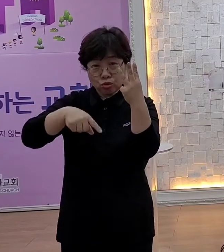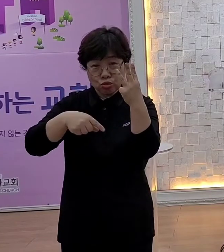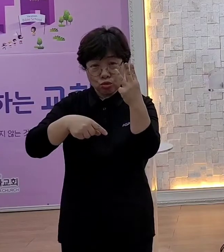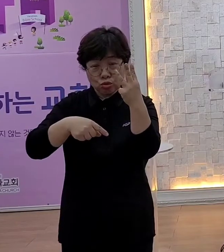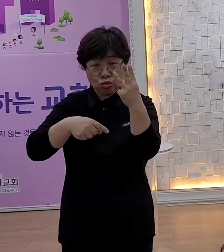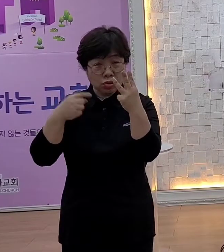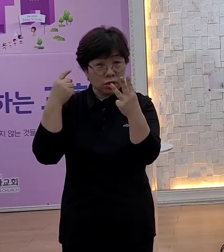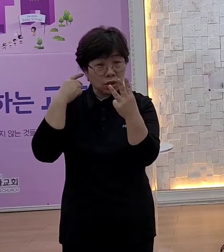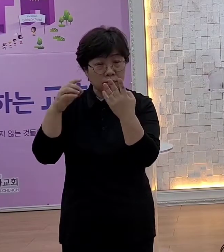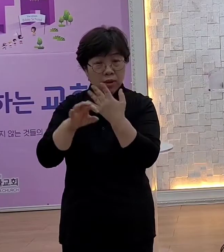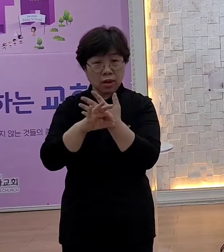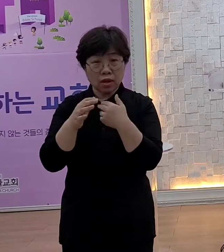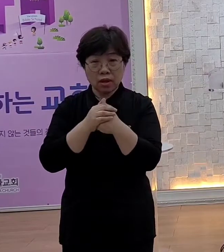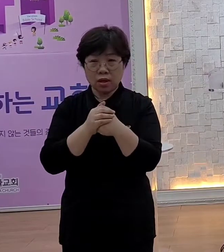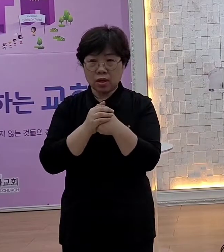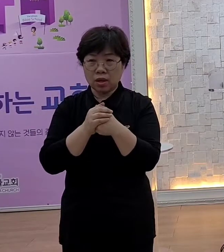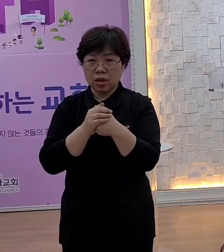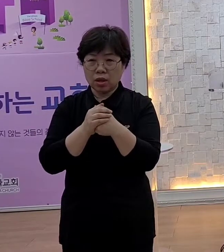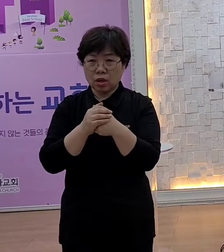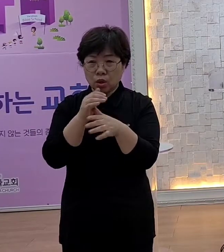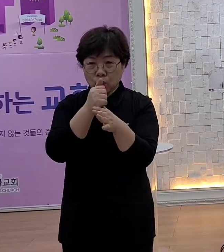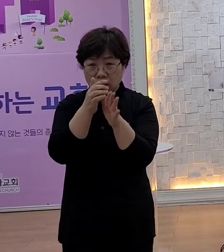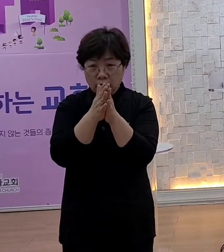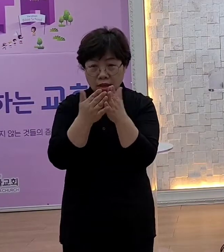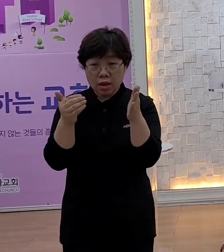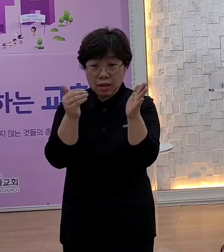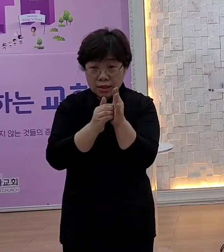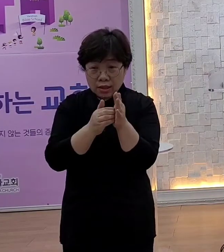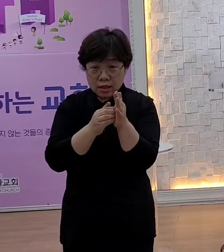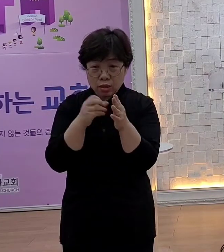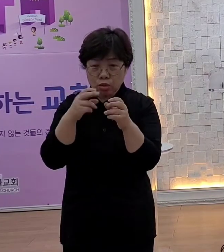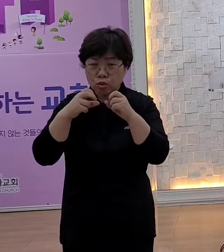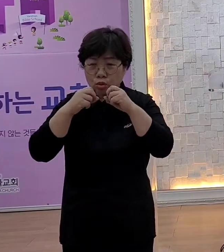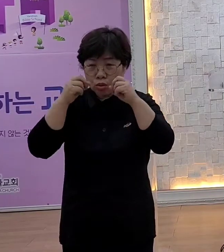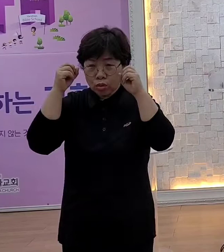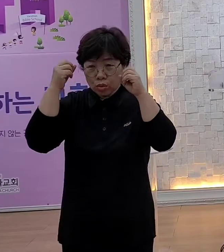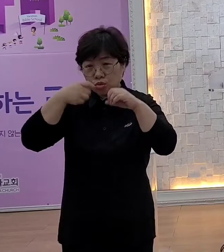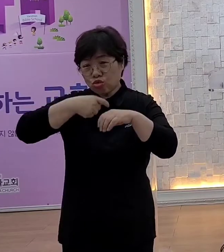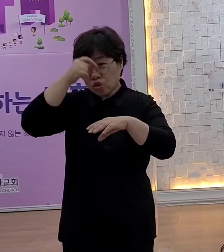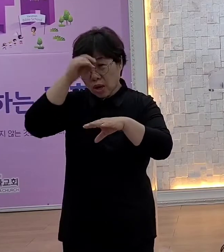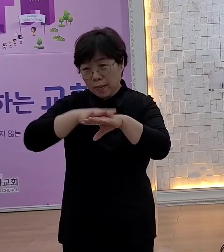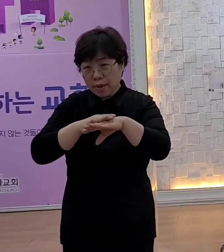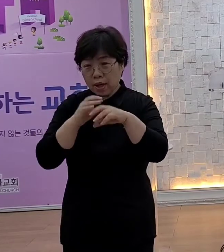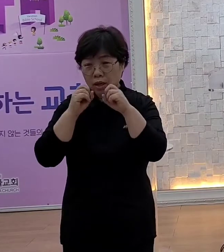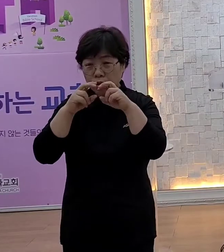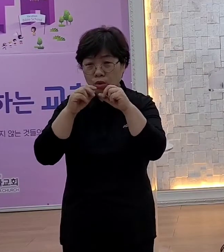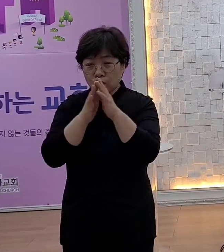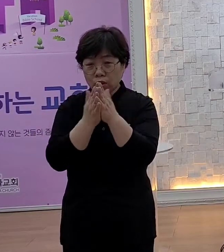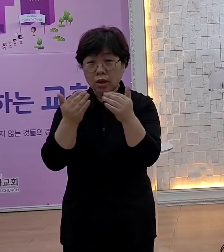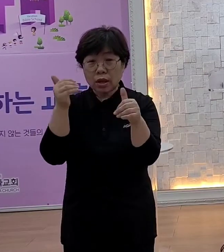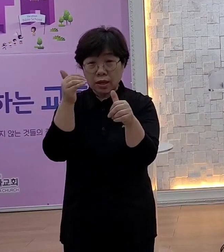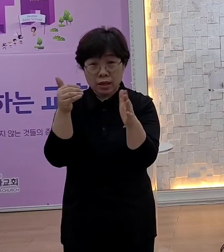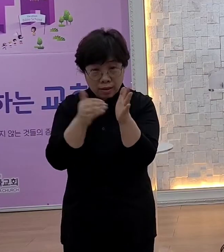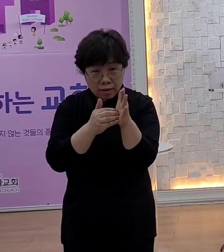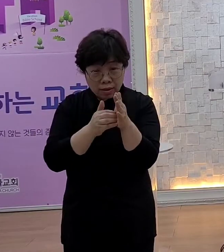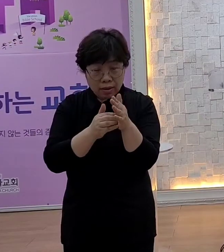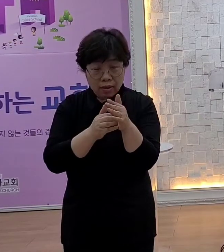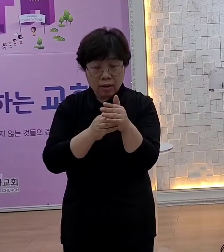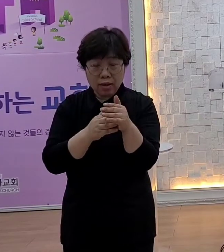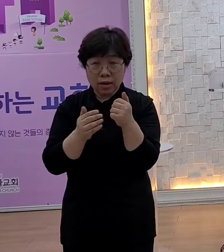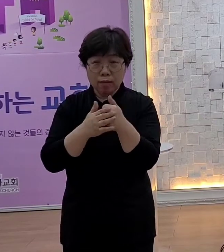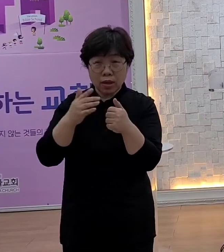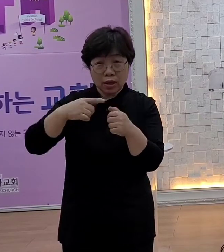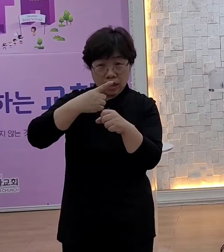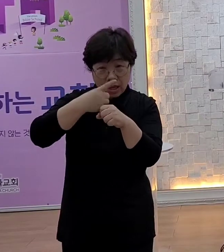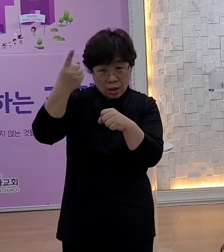요나서도 끝나고 수요 예배 전도서도 끝나고 이제 타이밍상 이게 딱 맞게 모든 마무리를 하게 되고 새해부터는